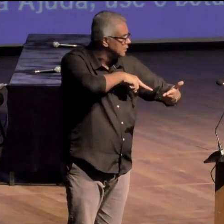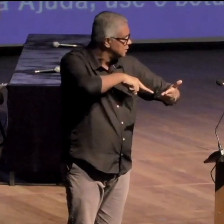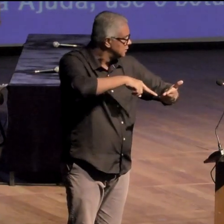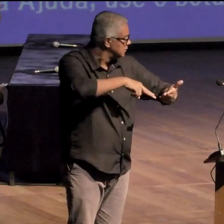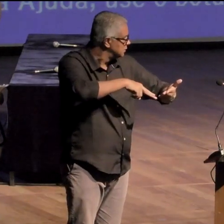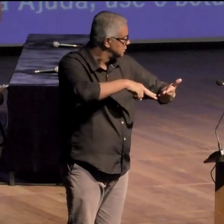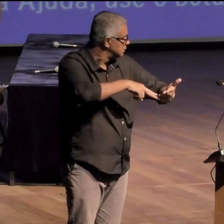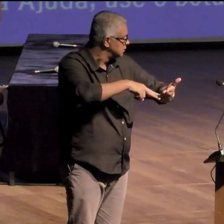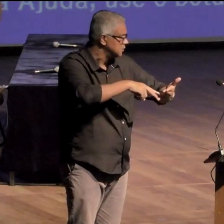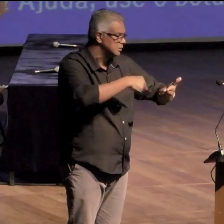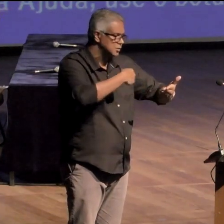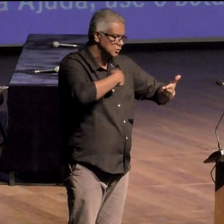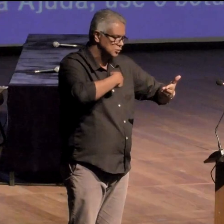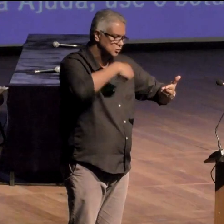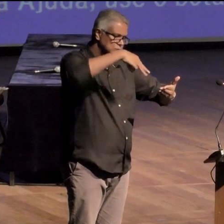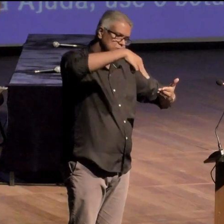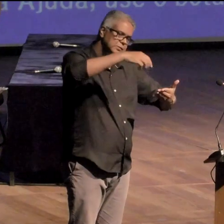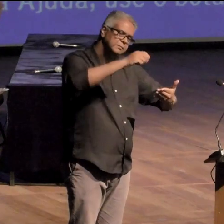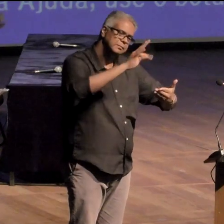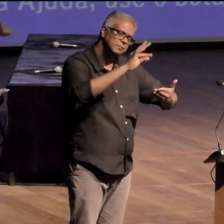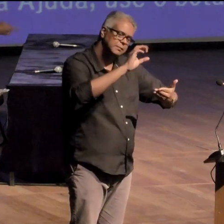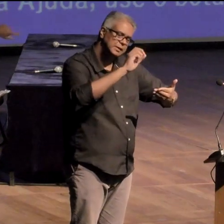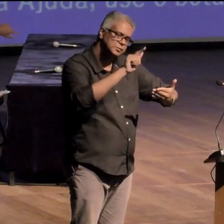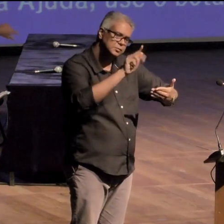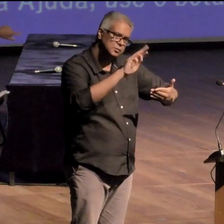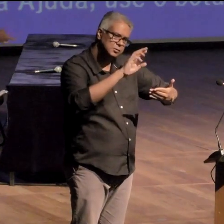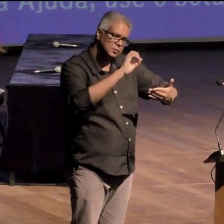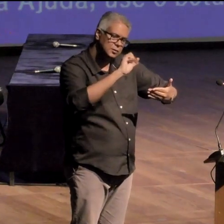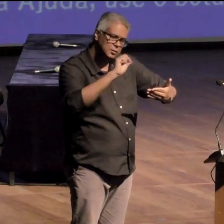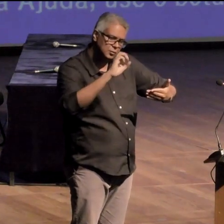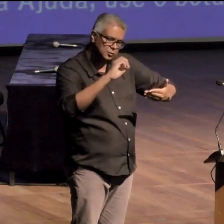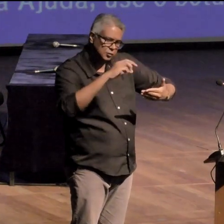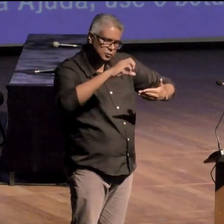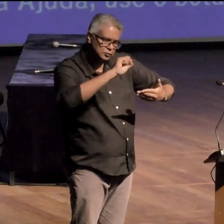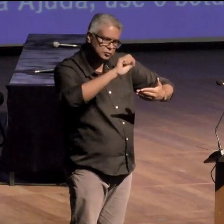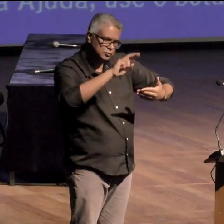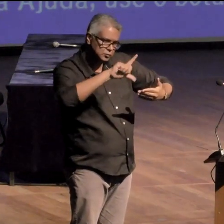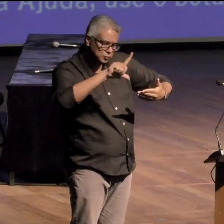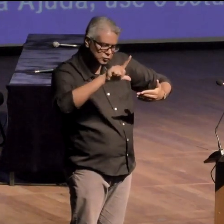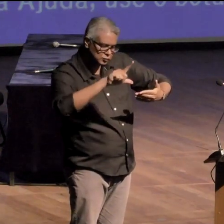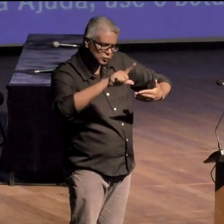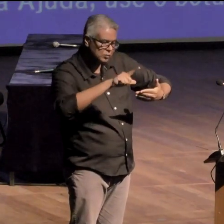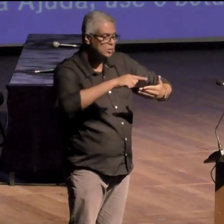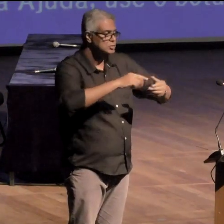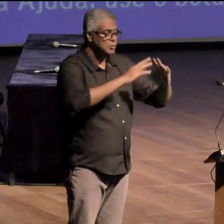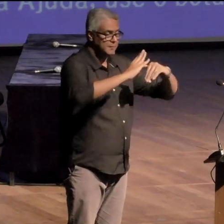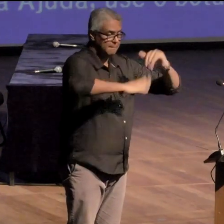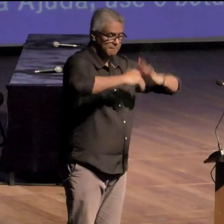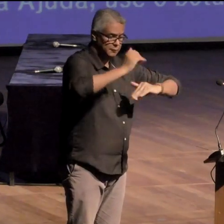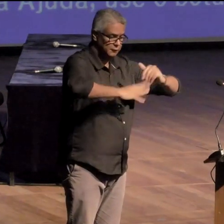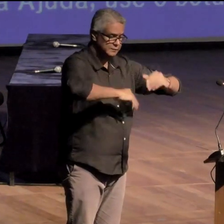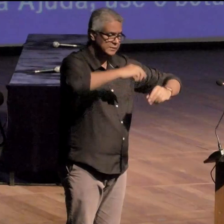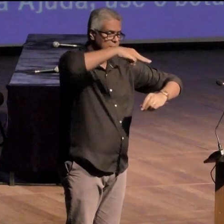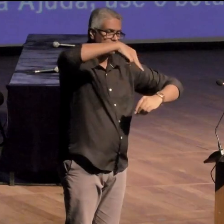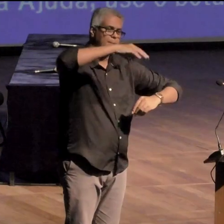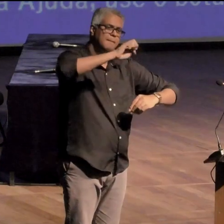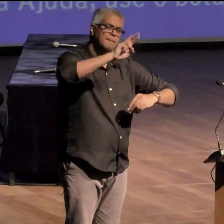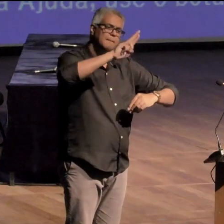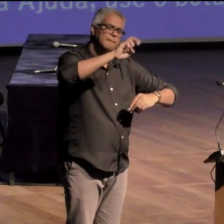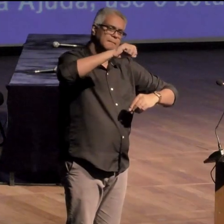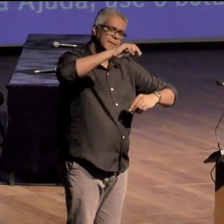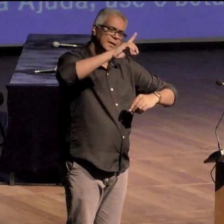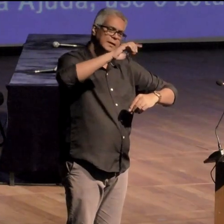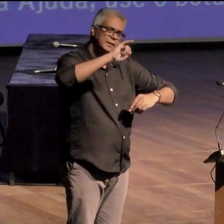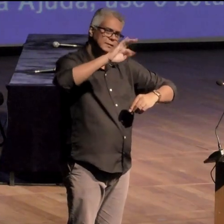sou Idalina do cai do Mato Grosso do Sul a profissão eu vou ler o que você escreveu aqui das merendeiras e demais funcionários da educação foi